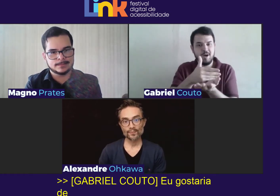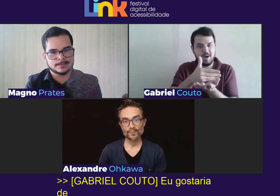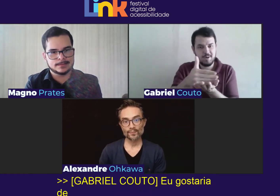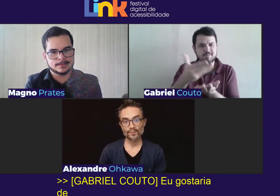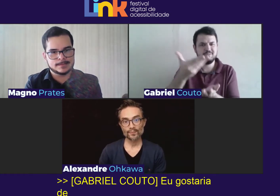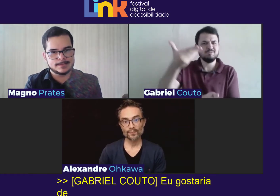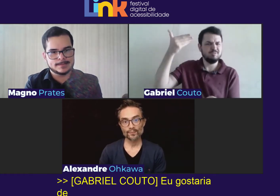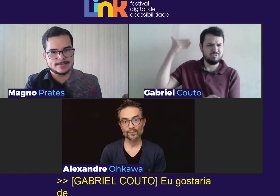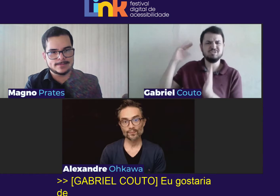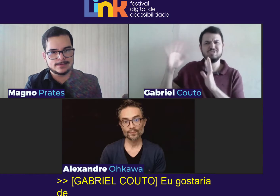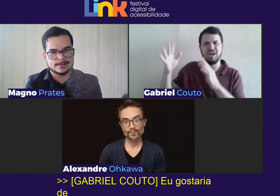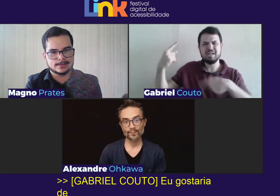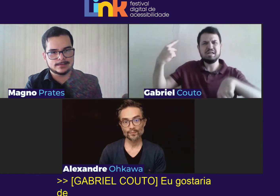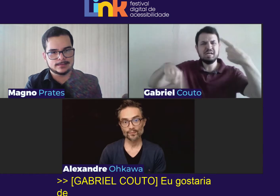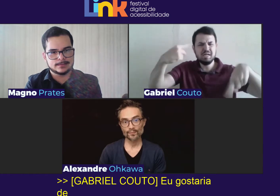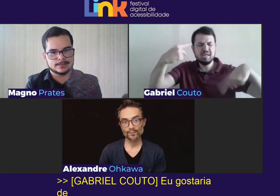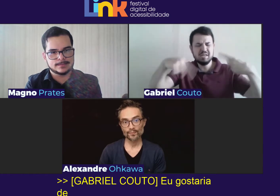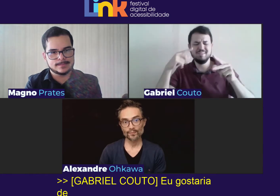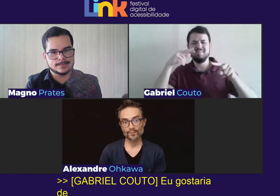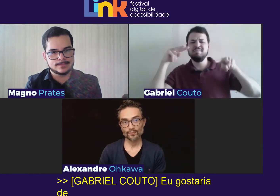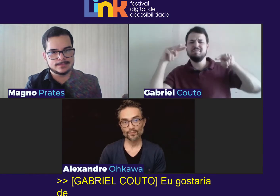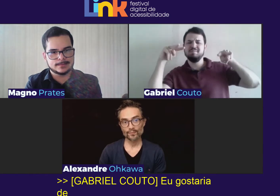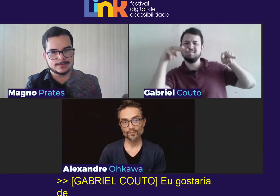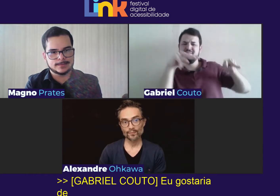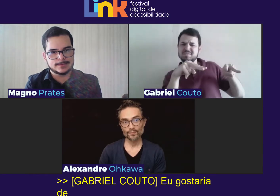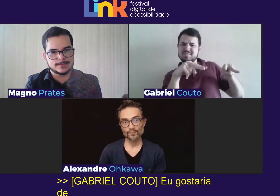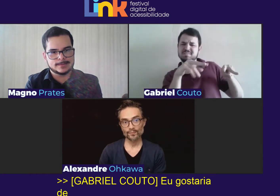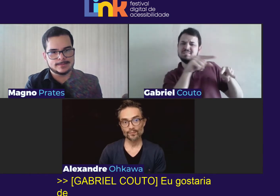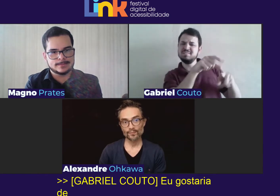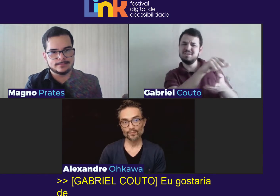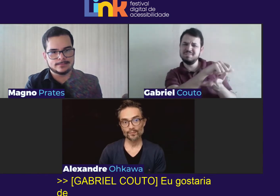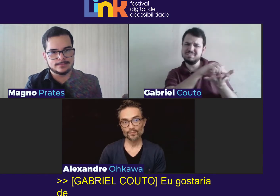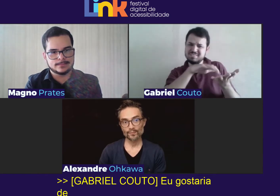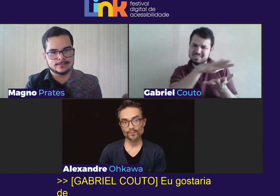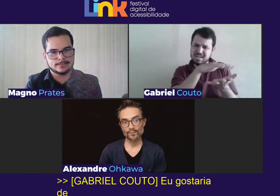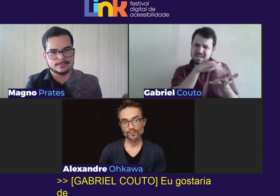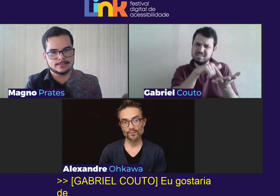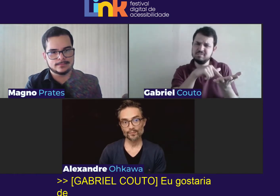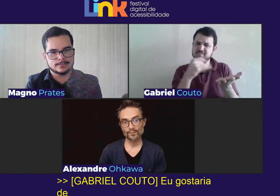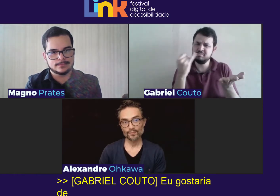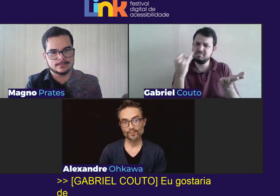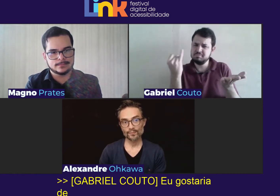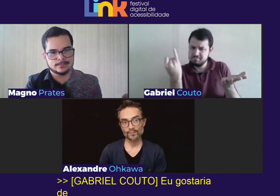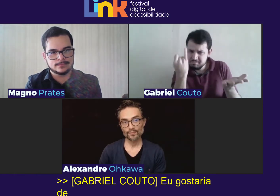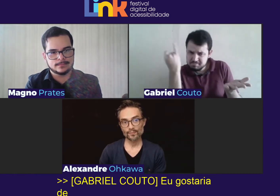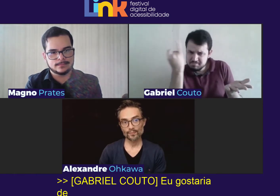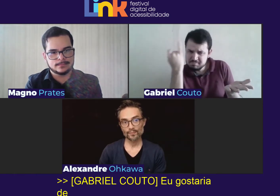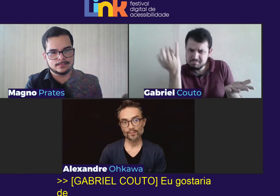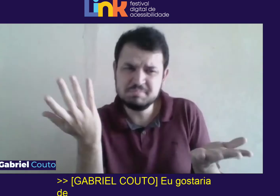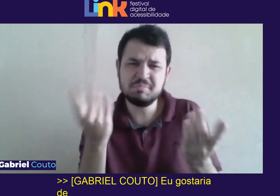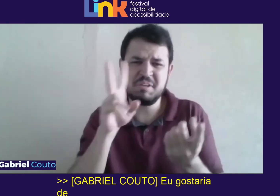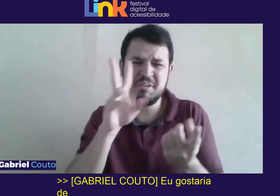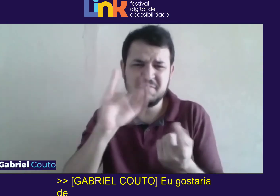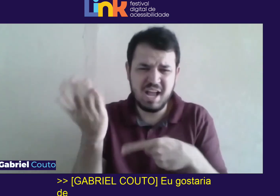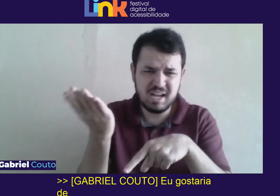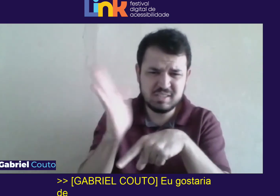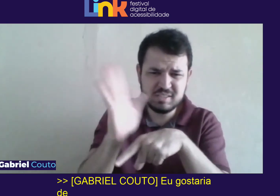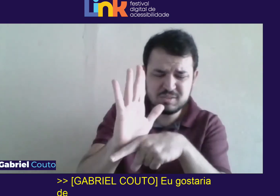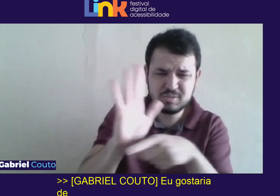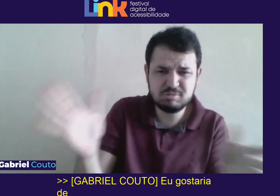Bom, neste momento, nós vemos muitas discussões a respeito do Signwright, se ele é